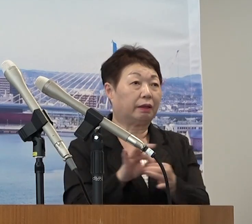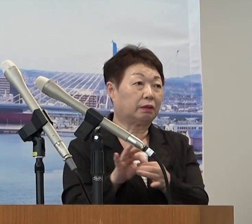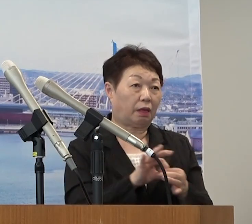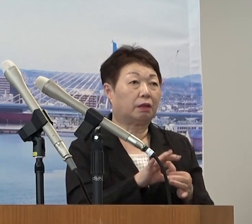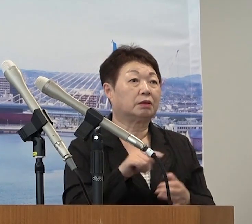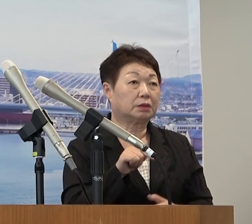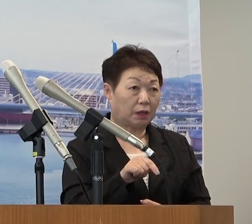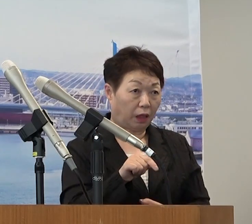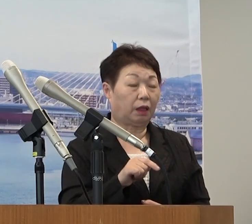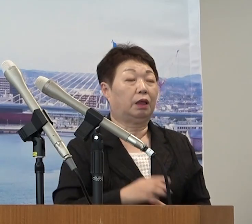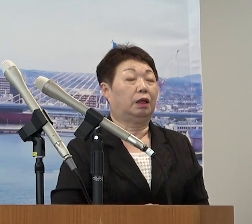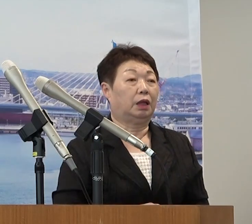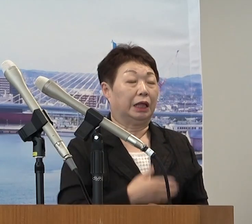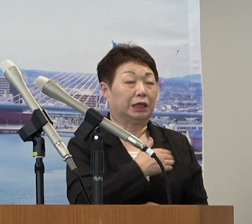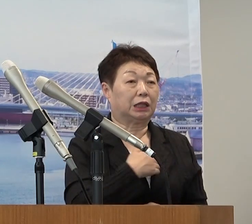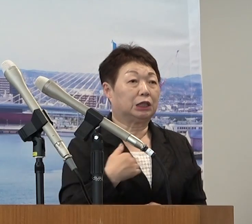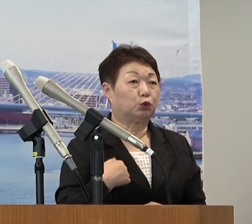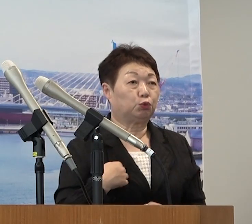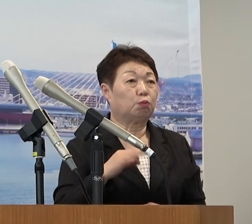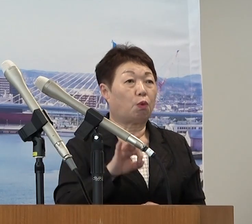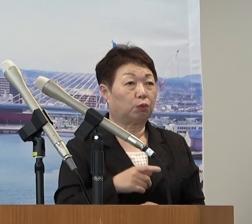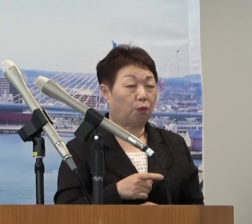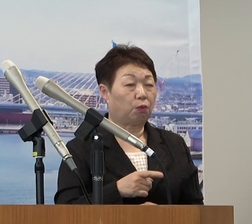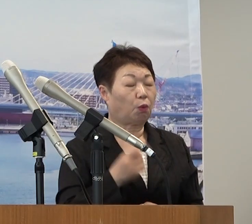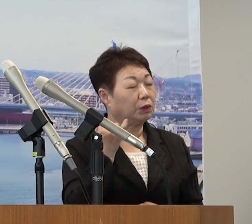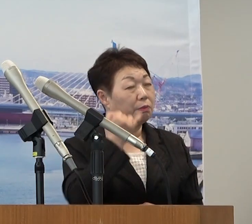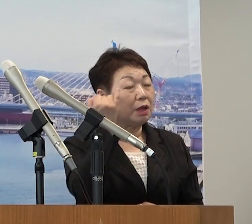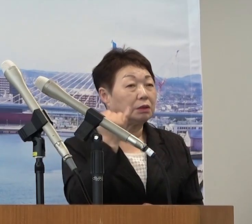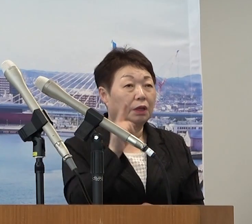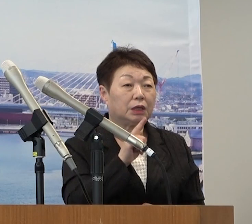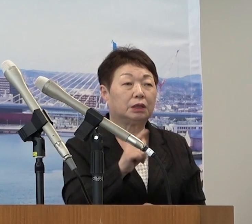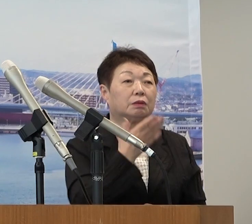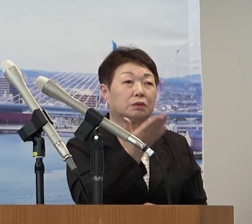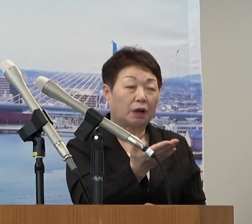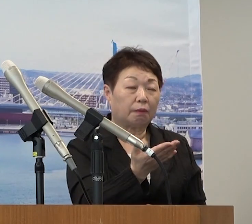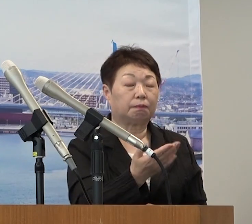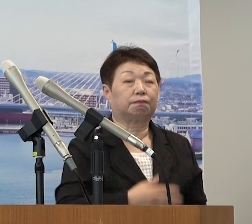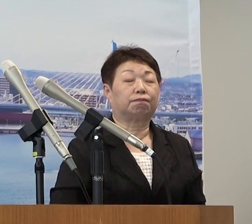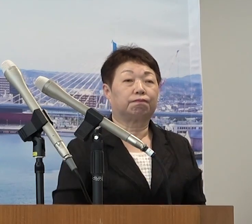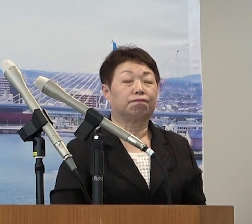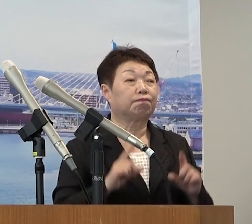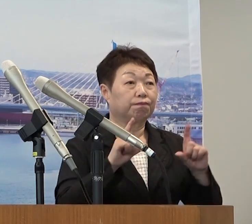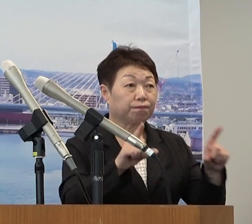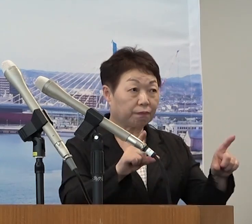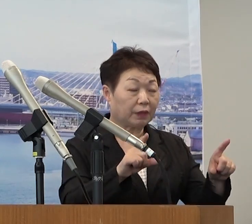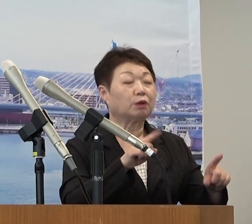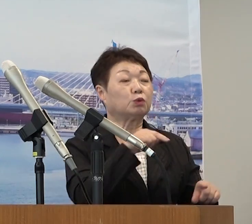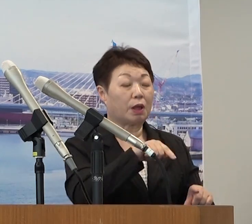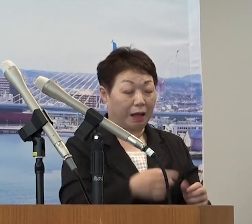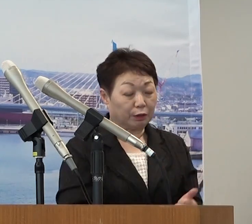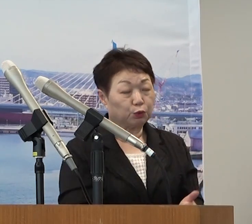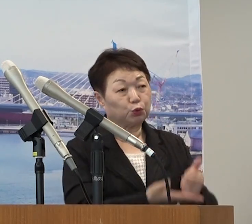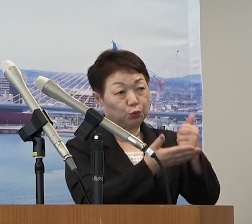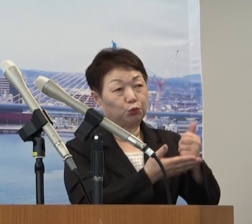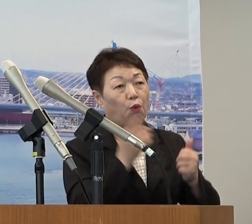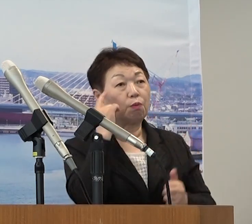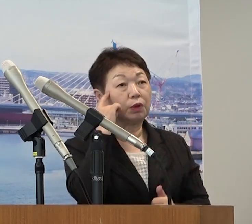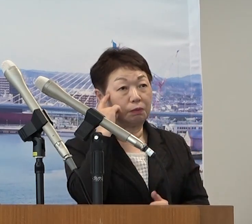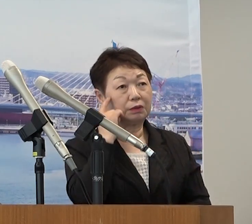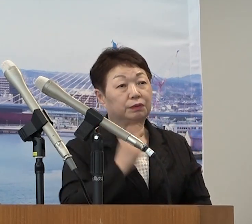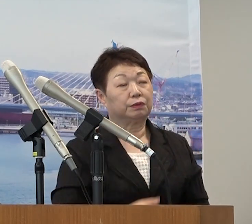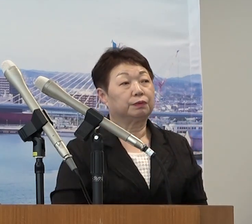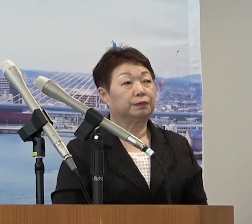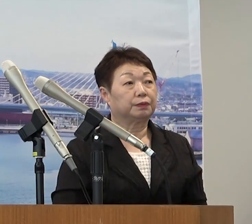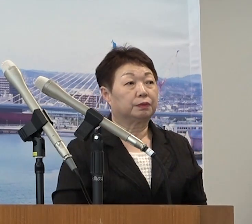してできるものというイメージでよろしいんでしょうか。 はい、そちらが主になると思います。